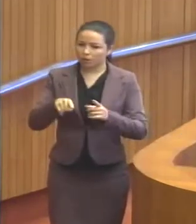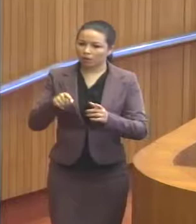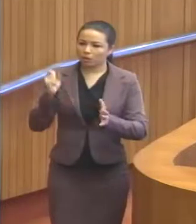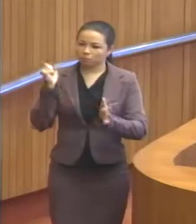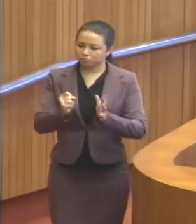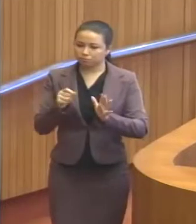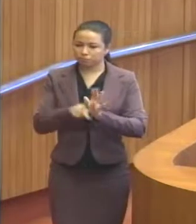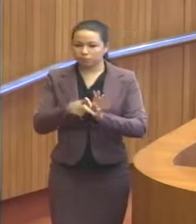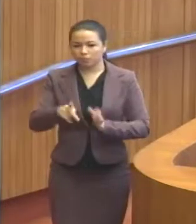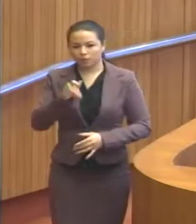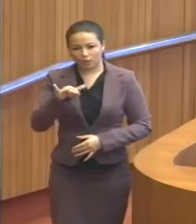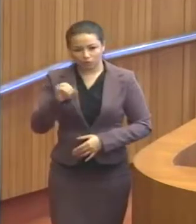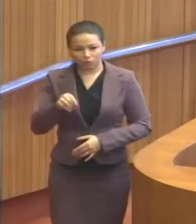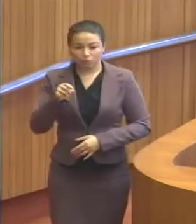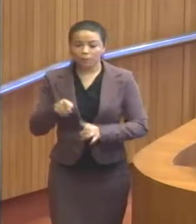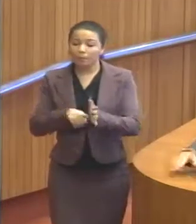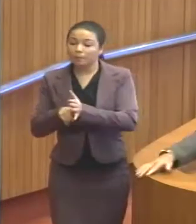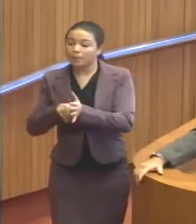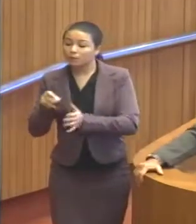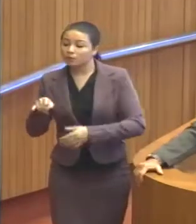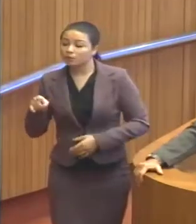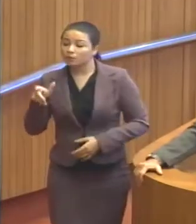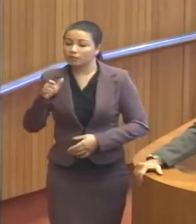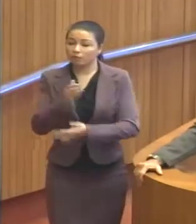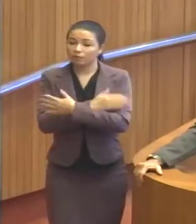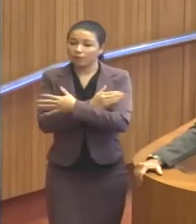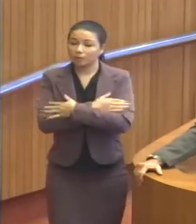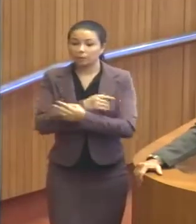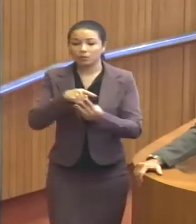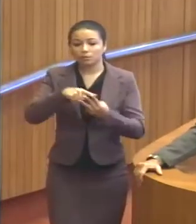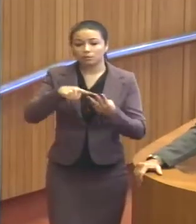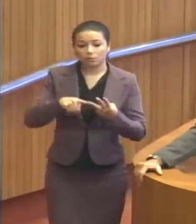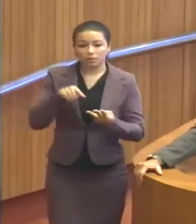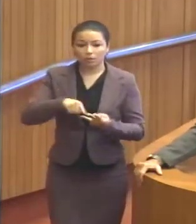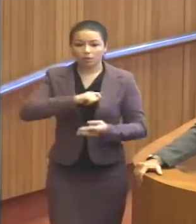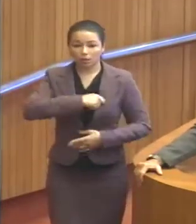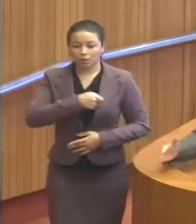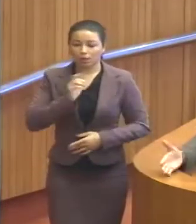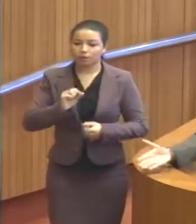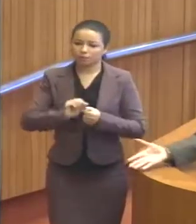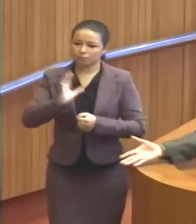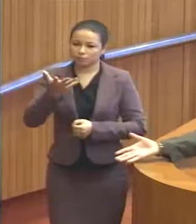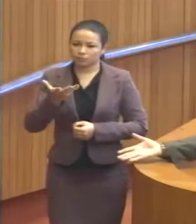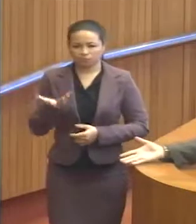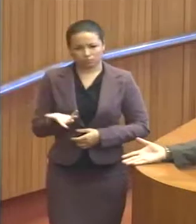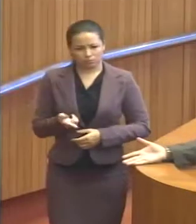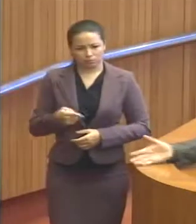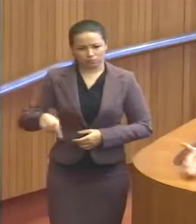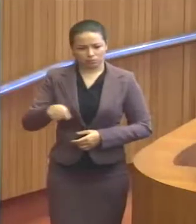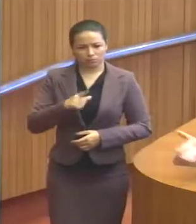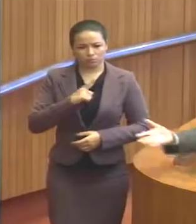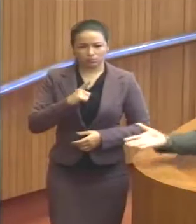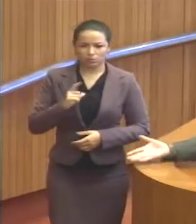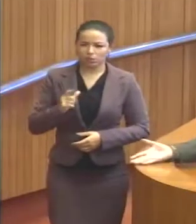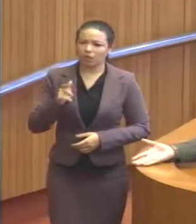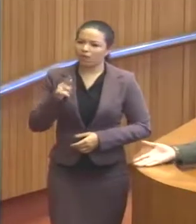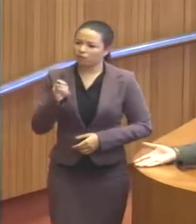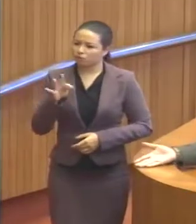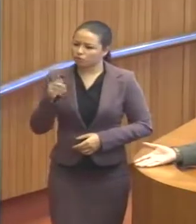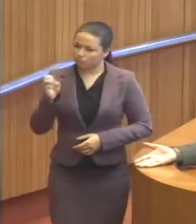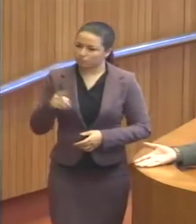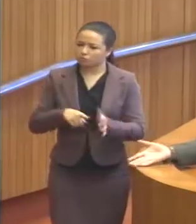apurar. Se foi aquele vagabundo com 3 delegados que armaram. Ah, o Cotrim está envolvido com a Jota, vamos